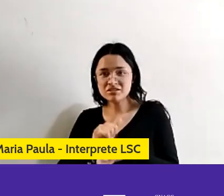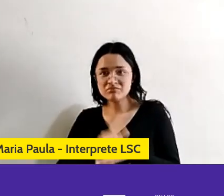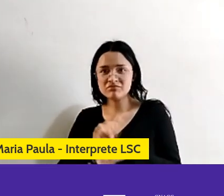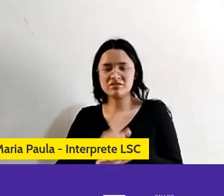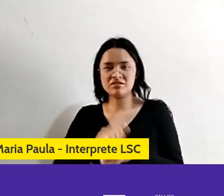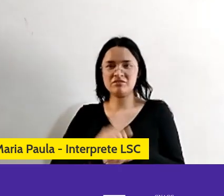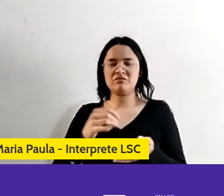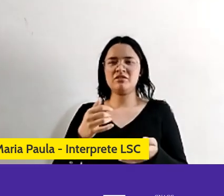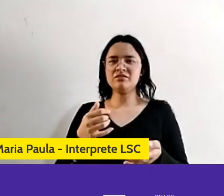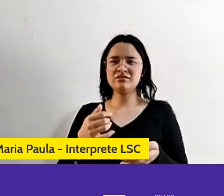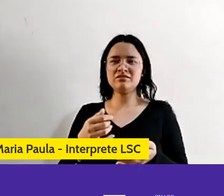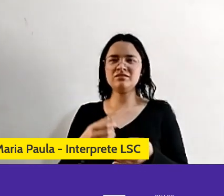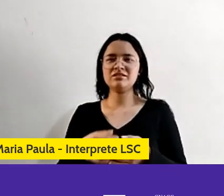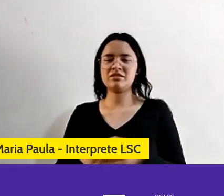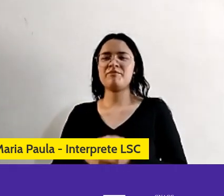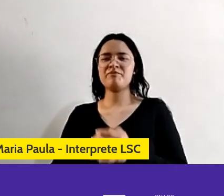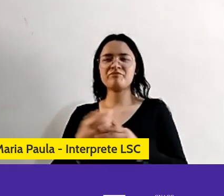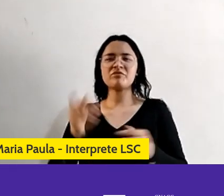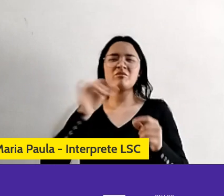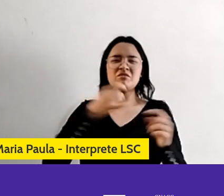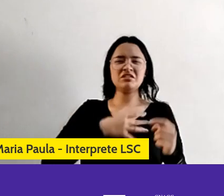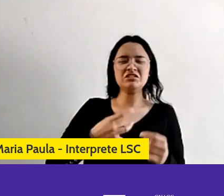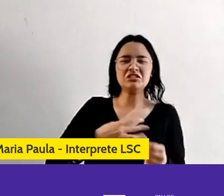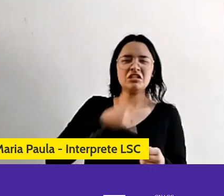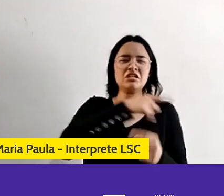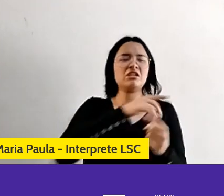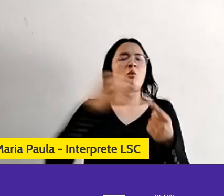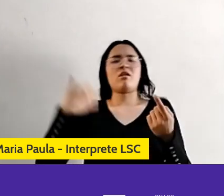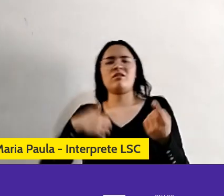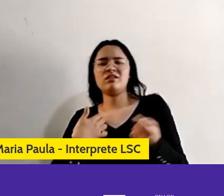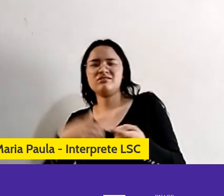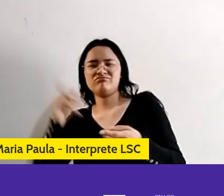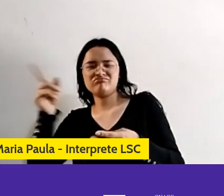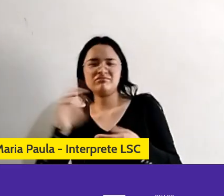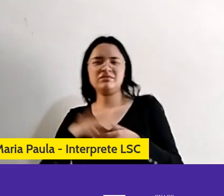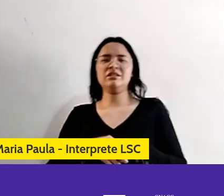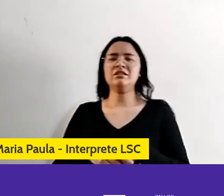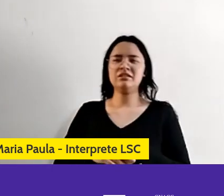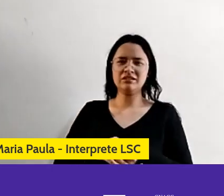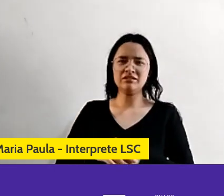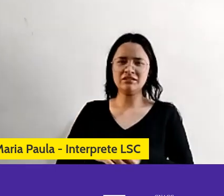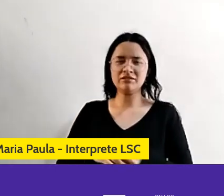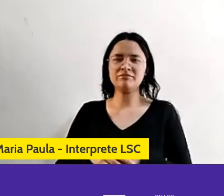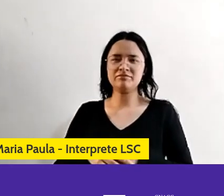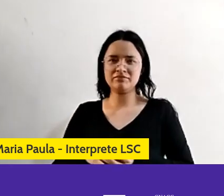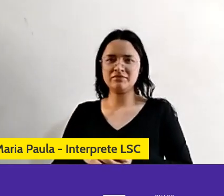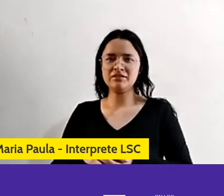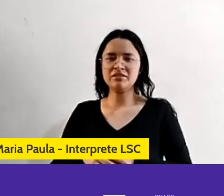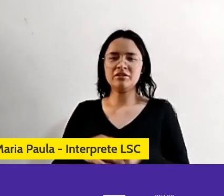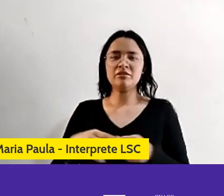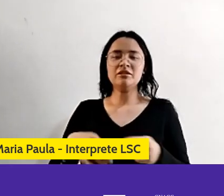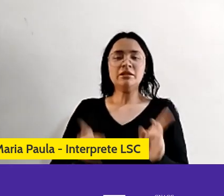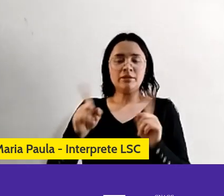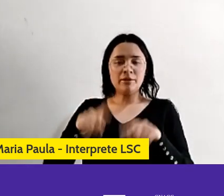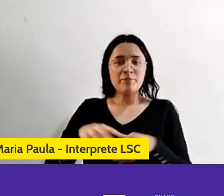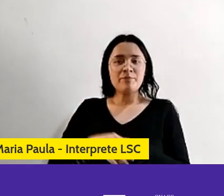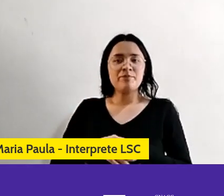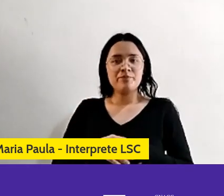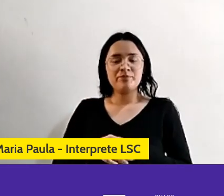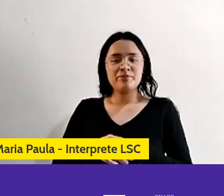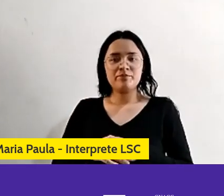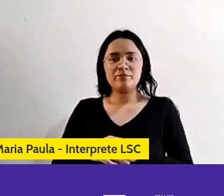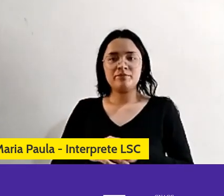película colombiana se estrene en Chile o una chilena en Argentina, pues dicen, no lo entiendo. Y hoy las plataformas por ahí